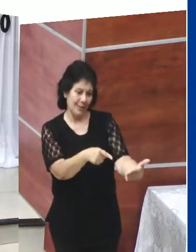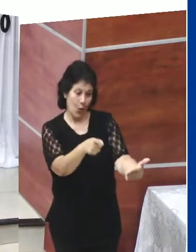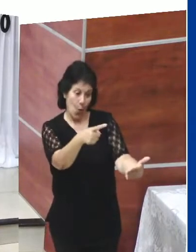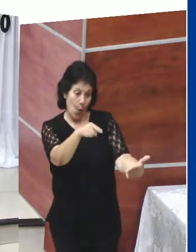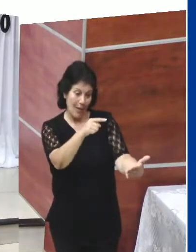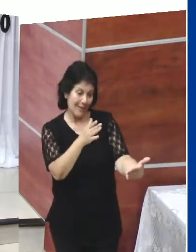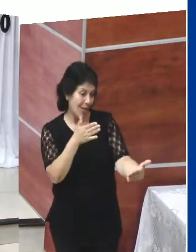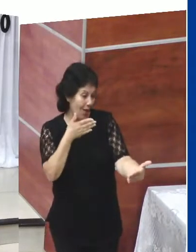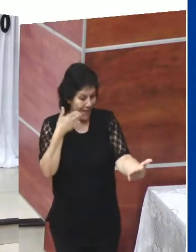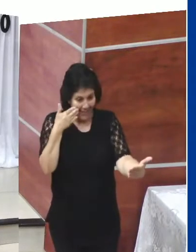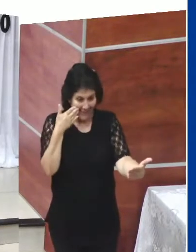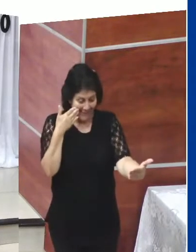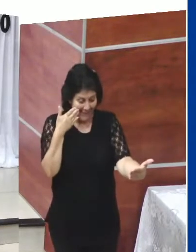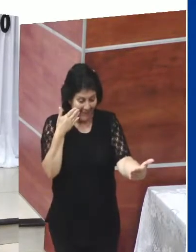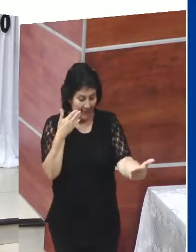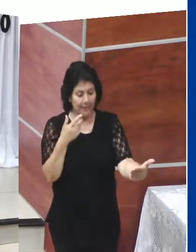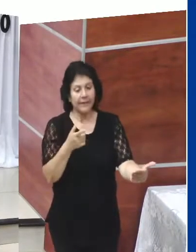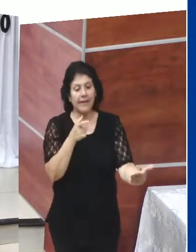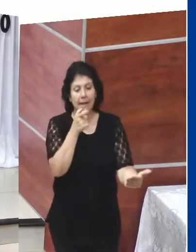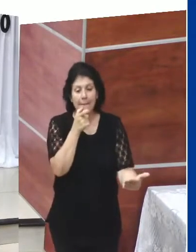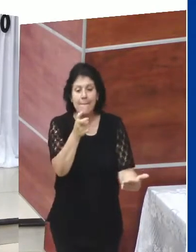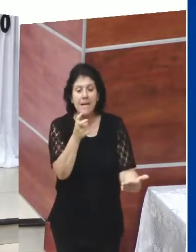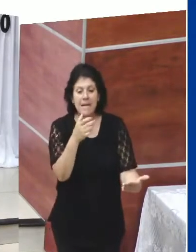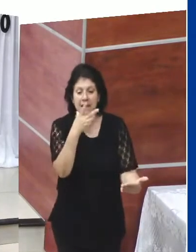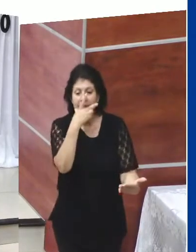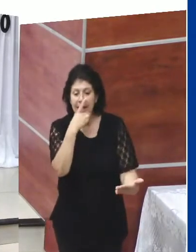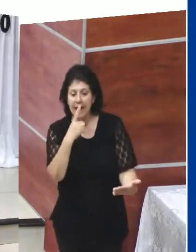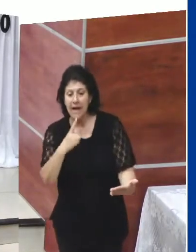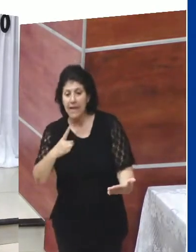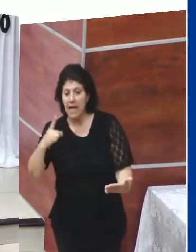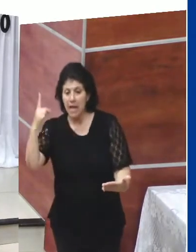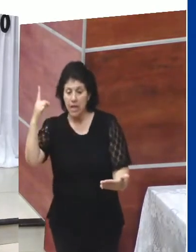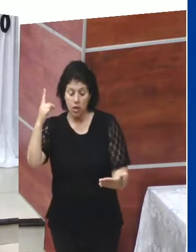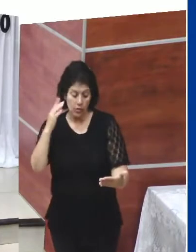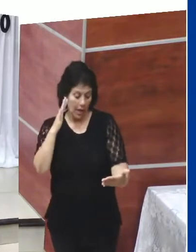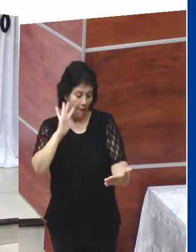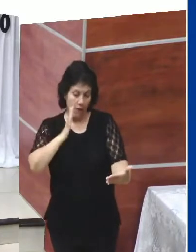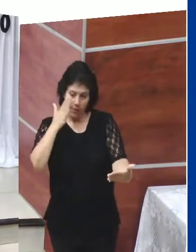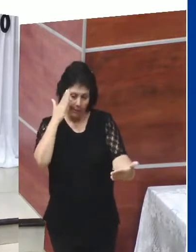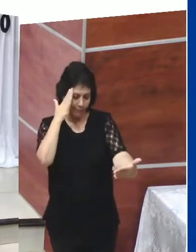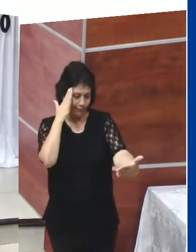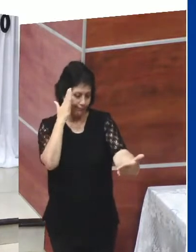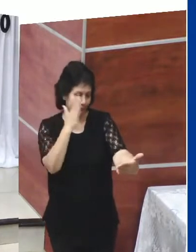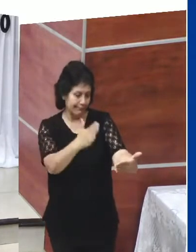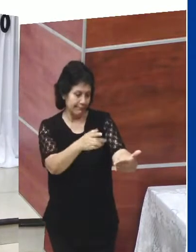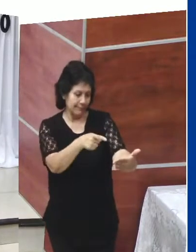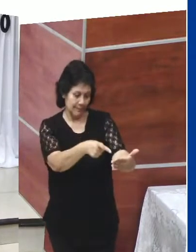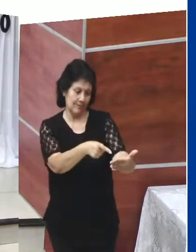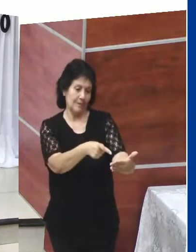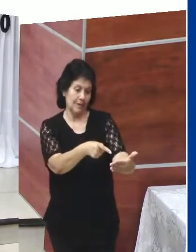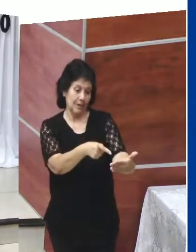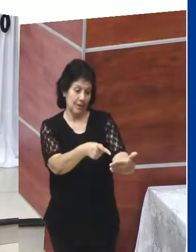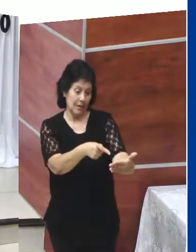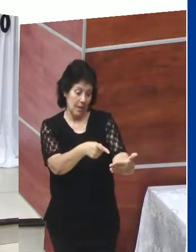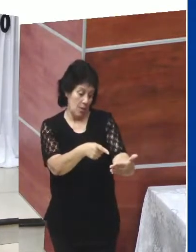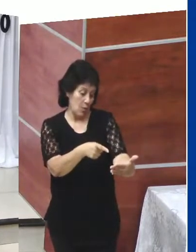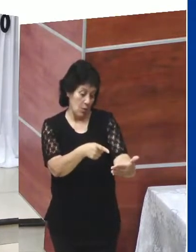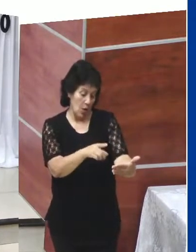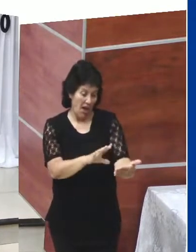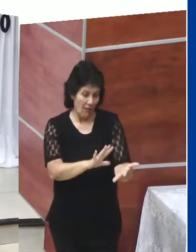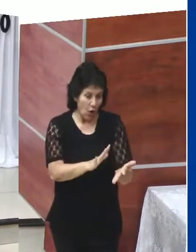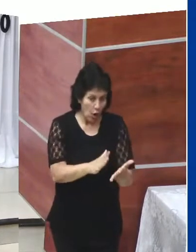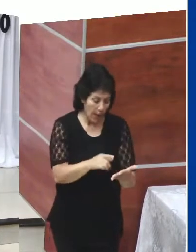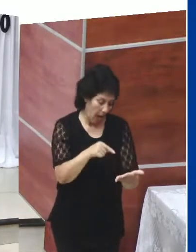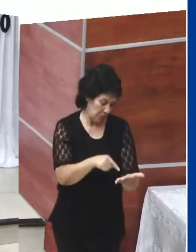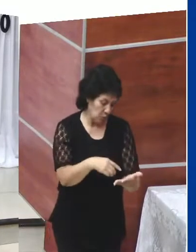La palabra de Dios la podemos escuchar y podemos usar aplicativos en donde nos